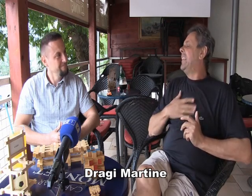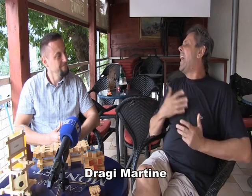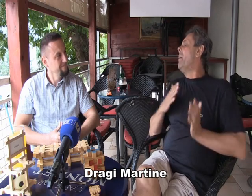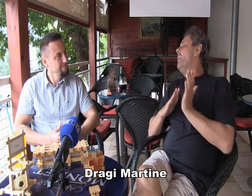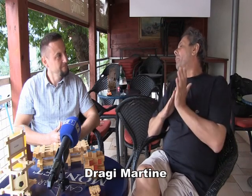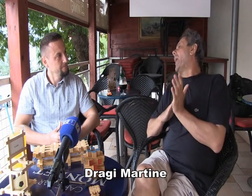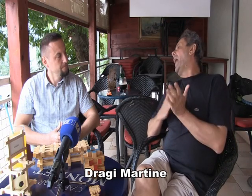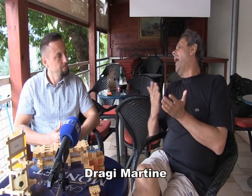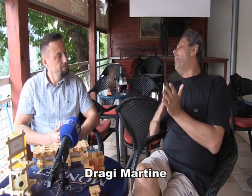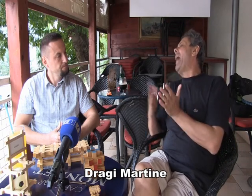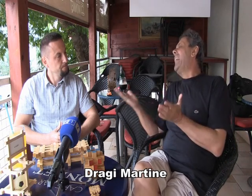Dragi Martine,